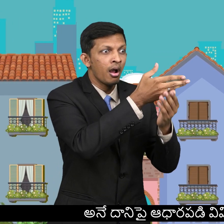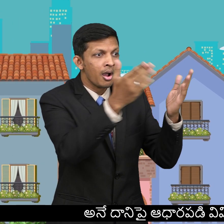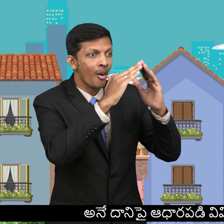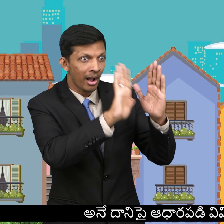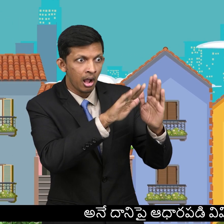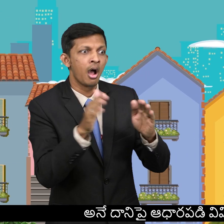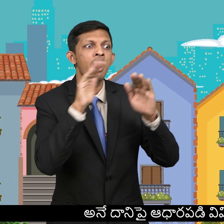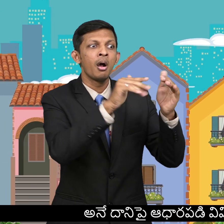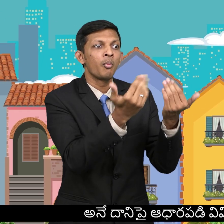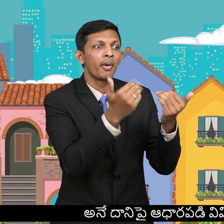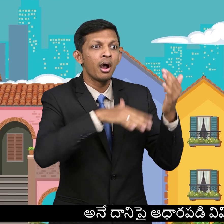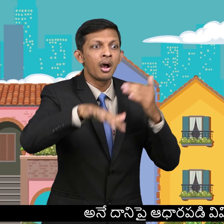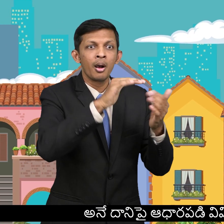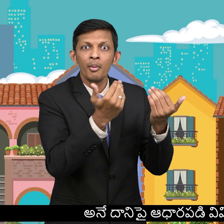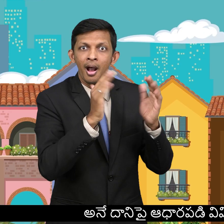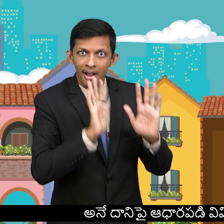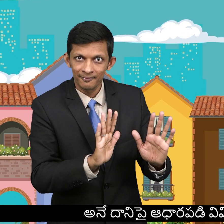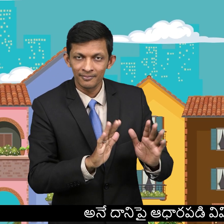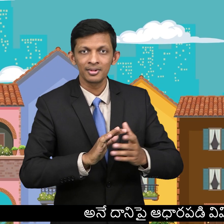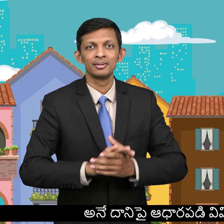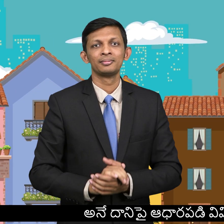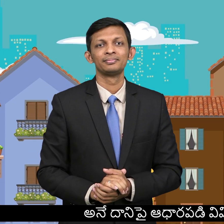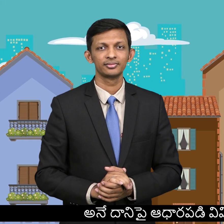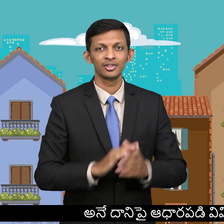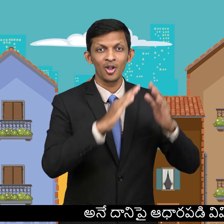ఆధారపడి వివిధ రకాల ఇళ్లలో నివసిస్తున్నారు.